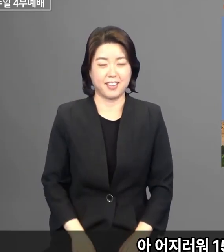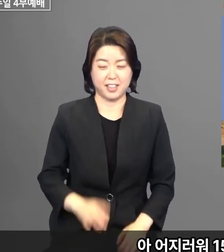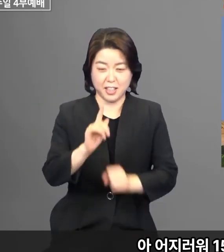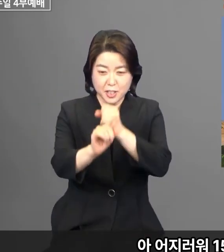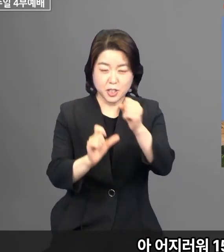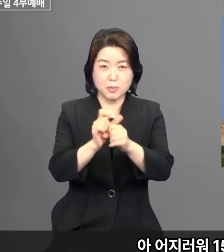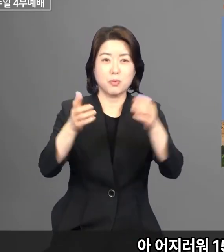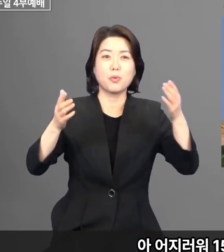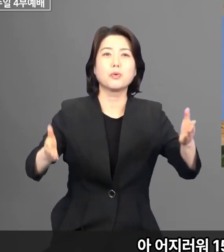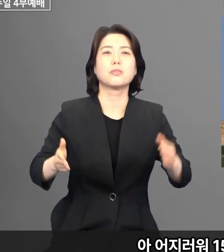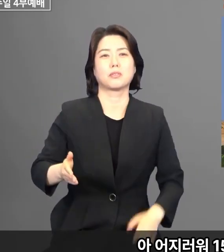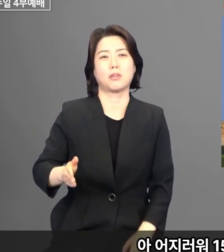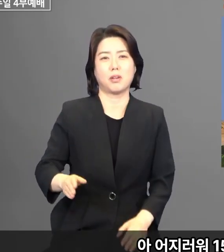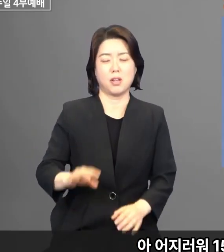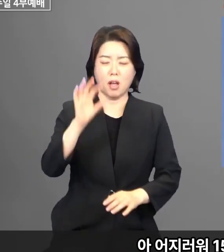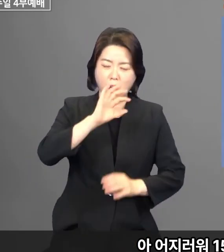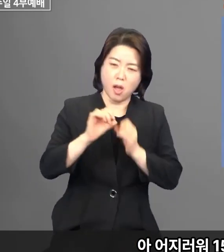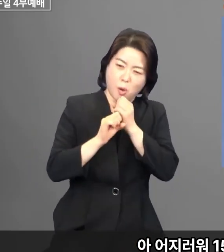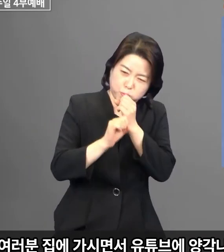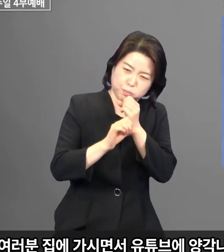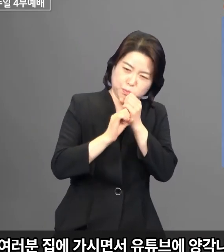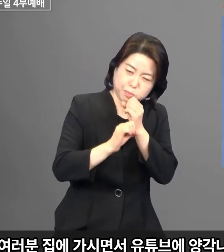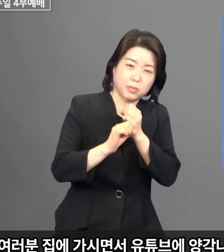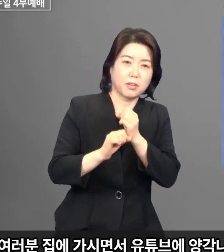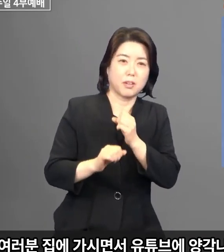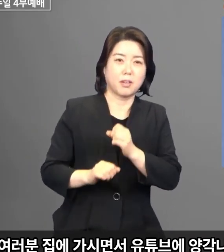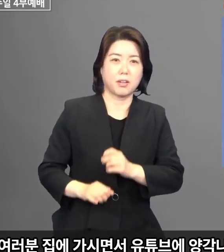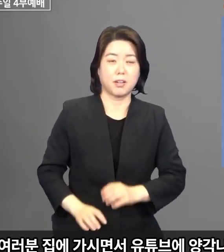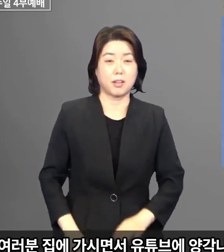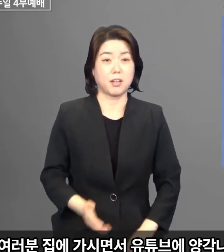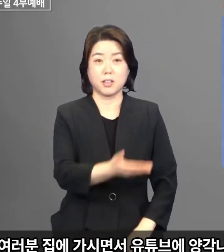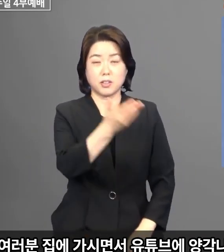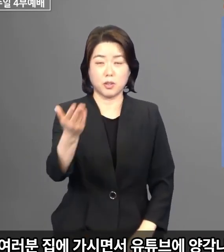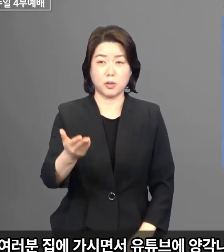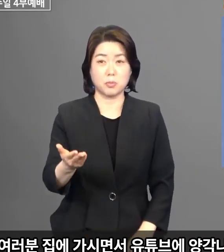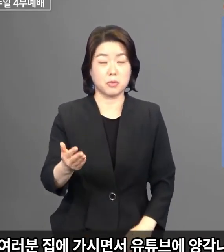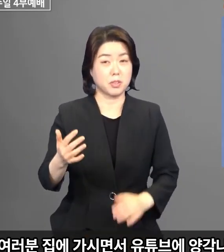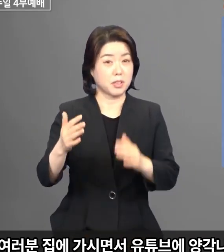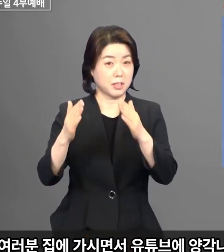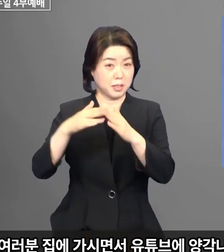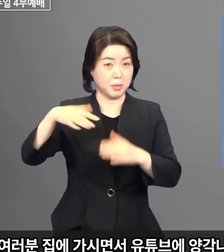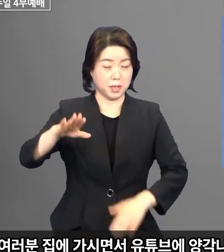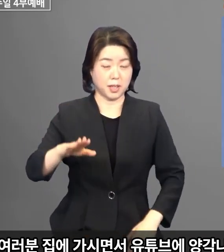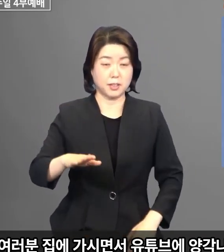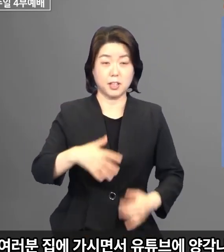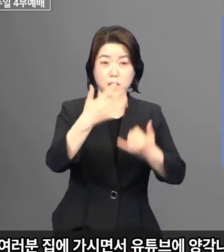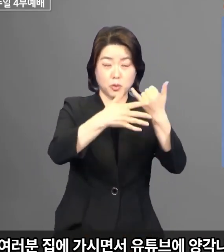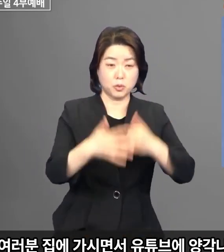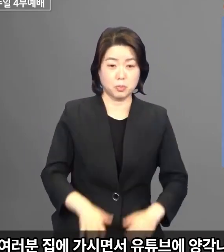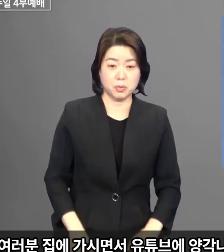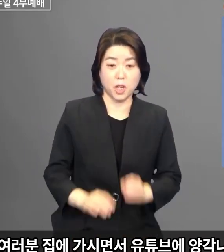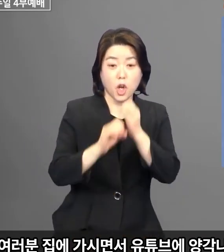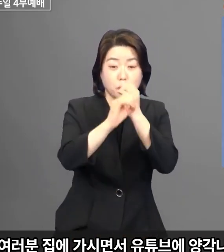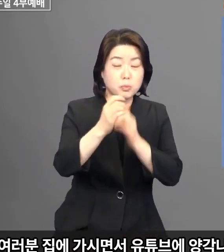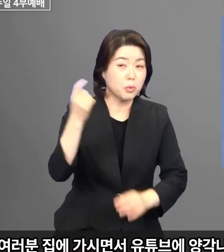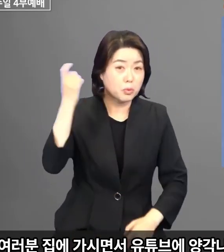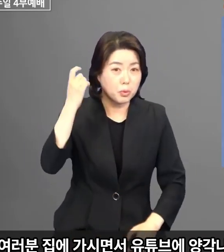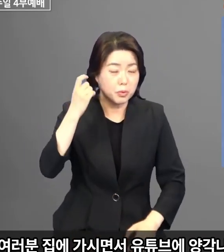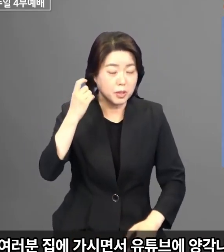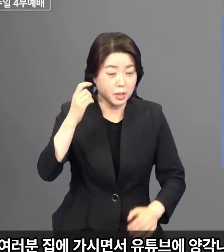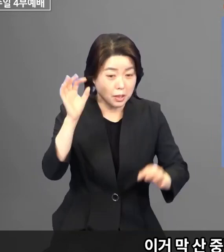15년을 불었는데, 여러분 집에 가시면서 유튜브에 양각나팔 이런 거 절대 검색하시면 안